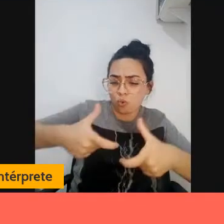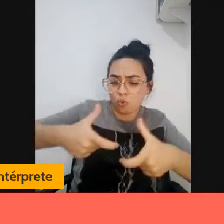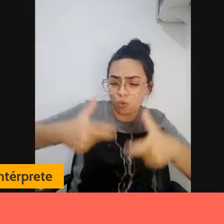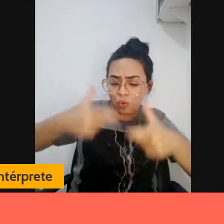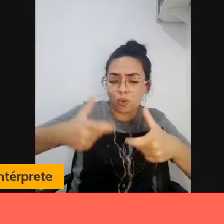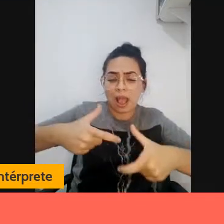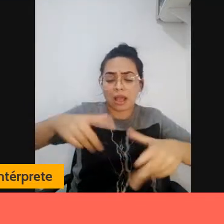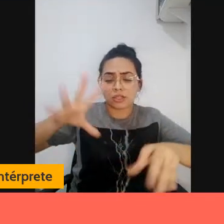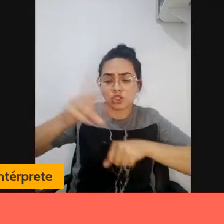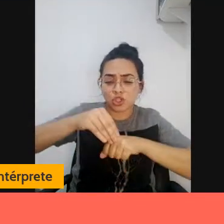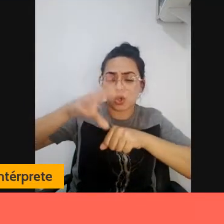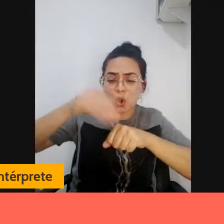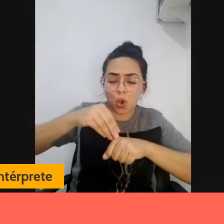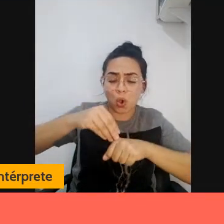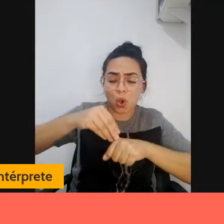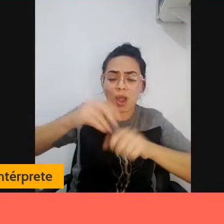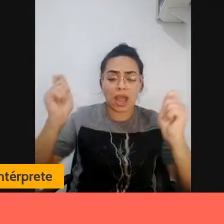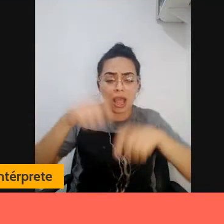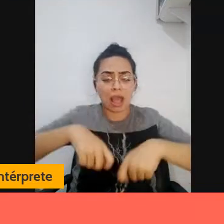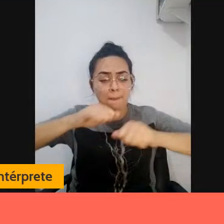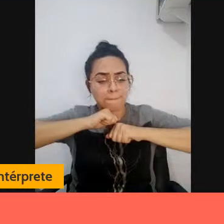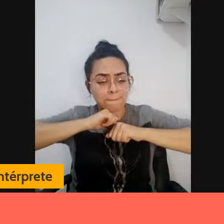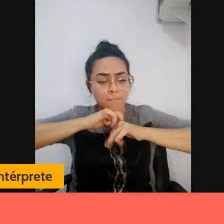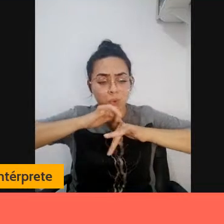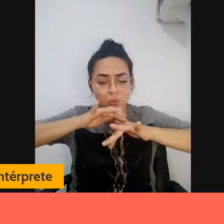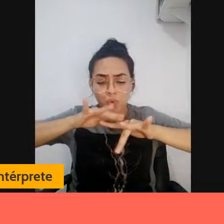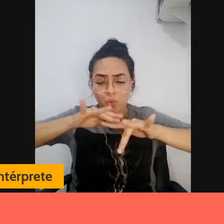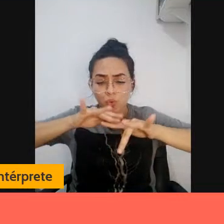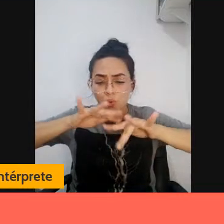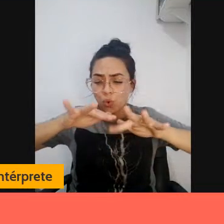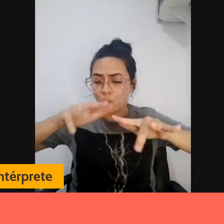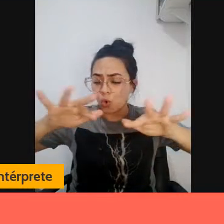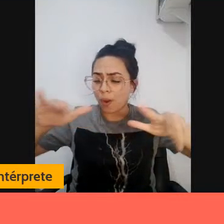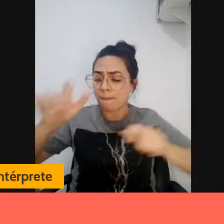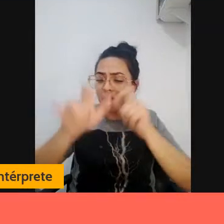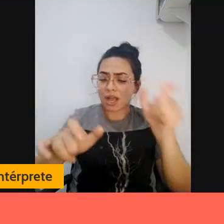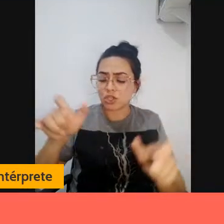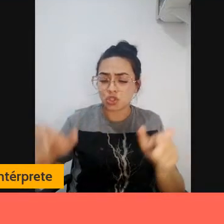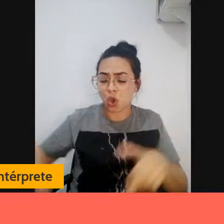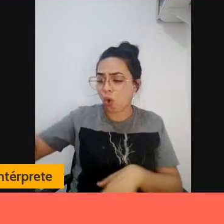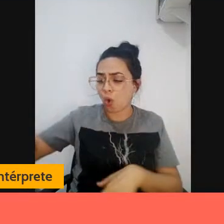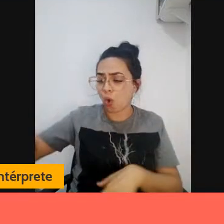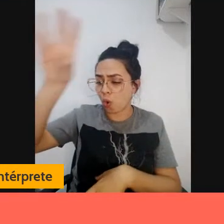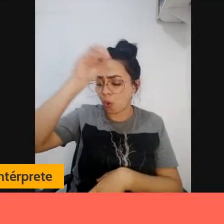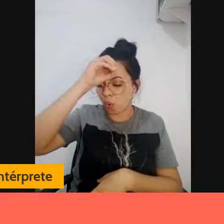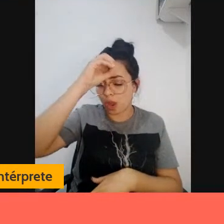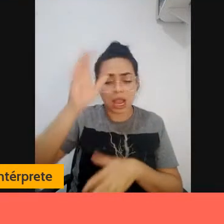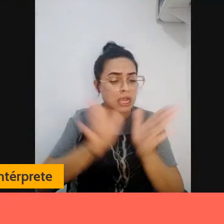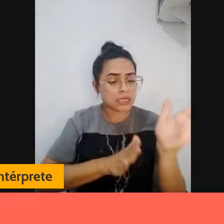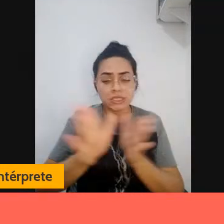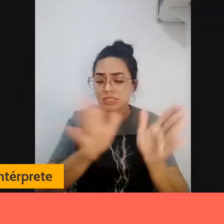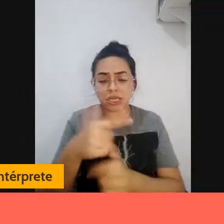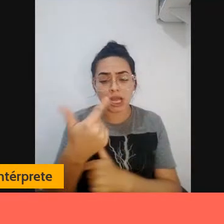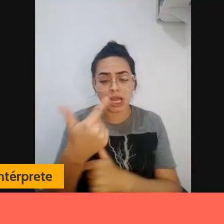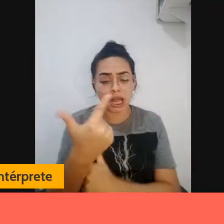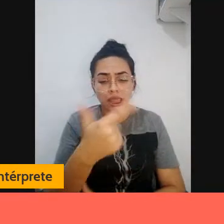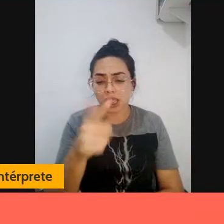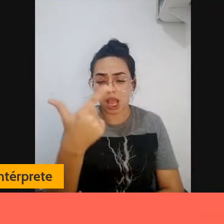deveria compartilhar esse conhecimento para as pessoas que não tiveram acesso à universidade.